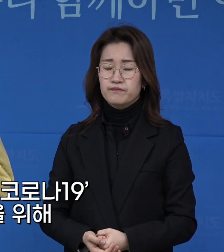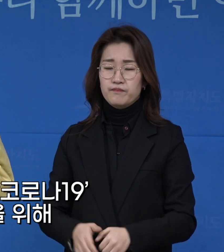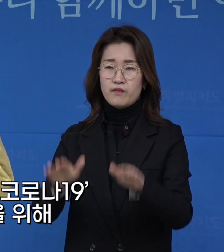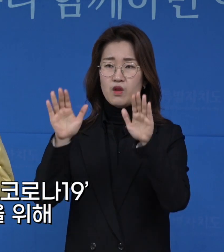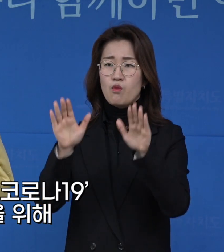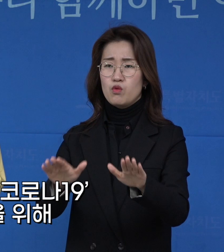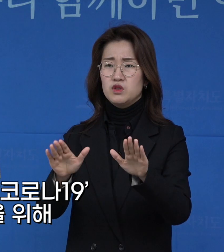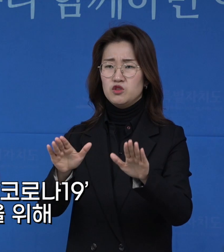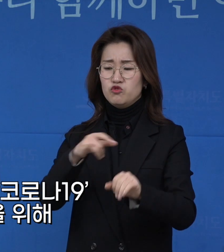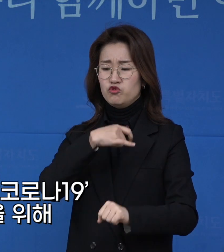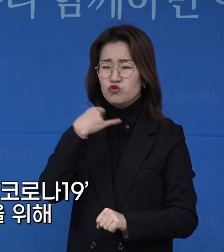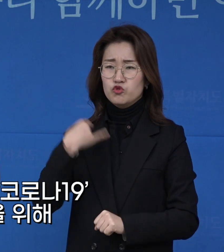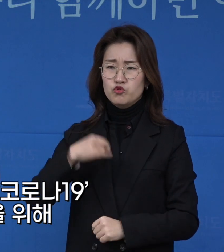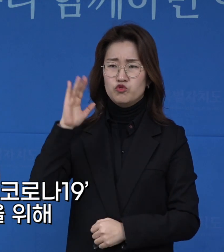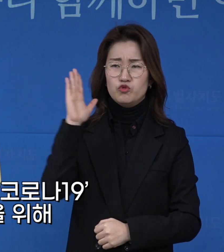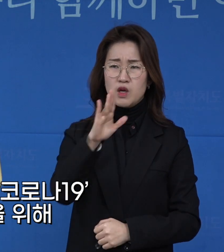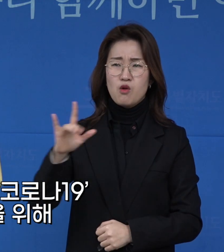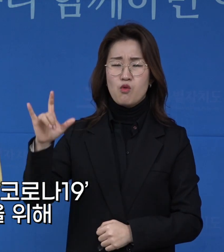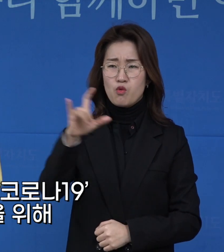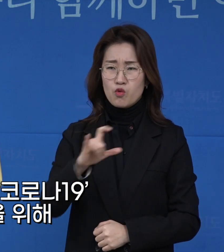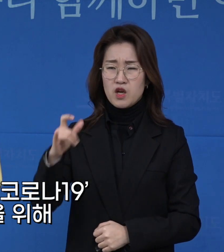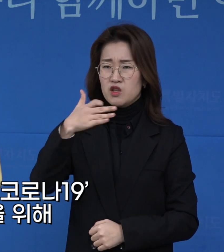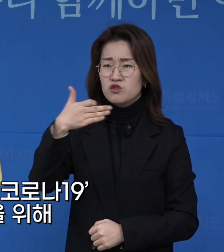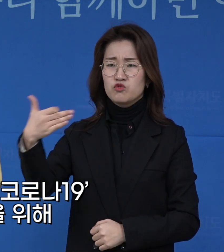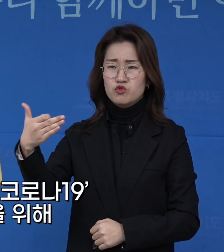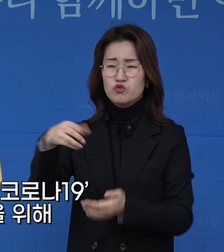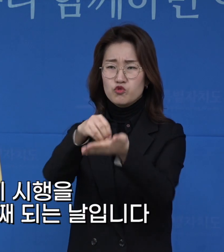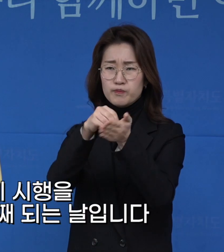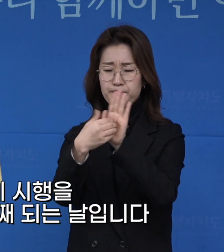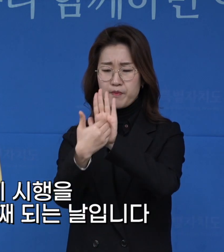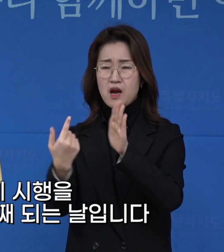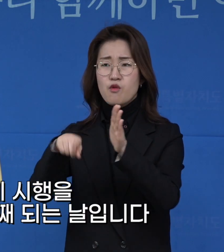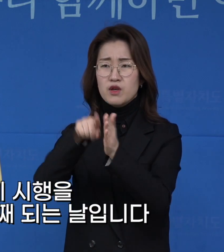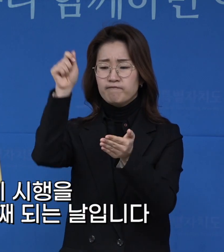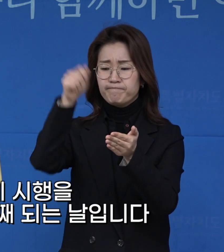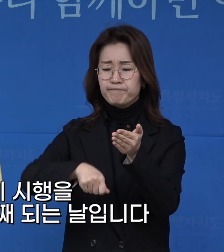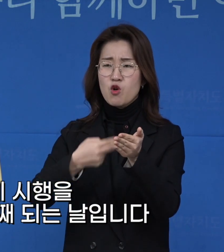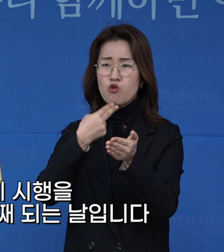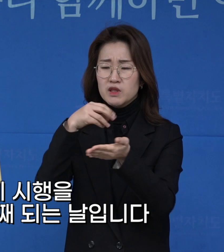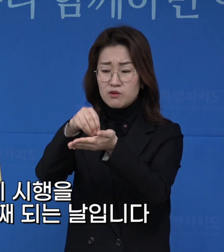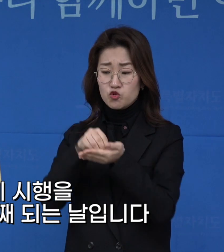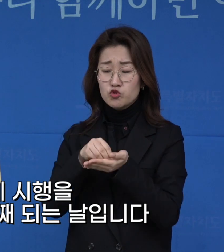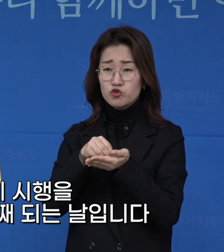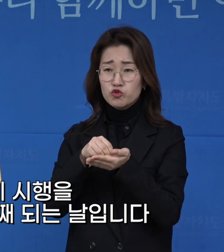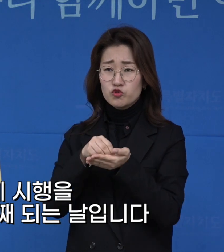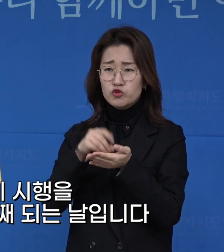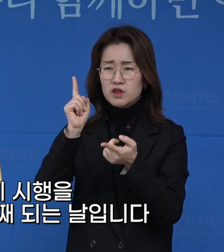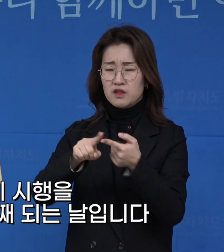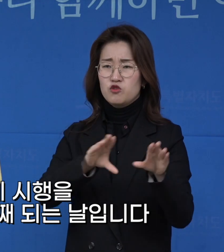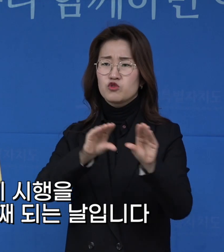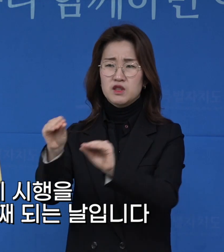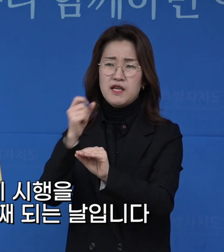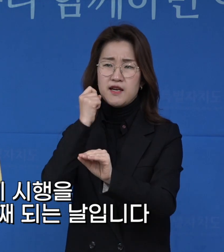오늘은 중국발 코로나 19 의 유입 차단을 위해 무사증 입국 시행을 일시 중지